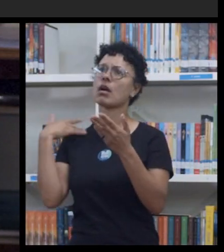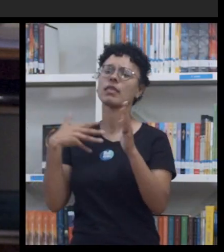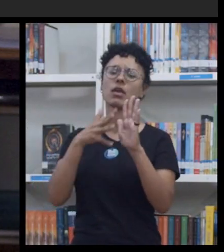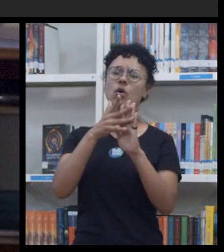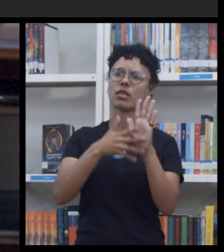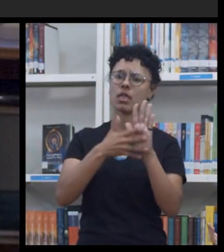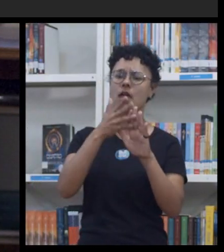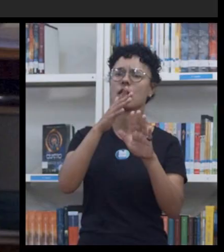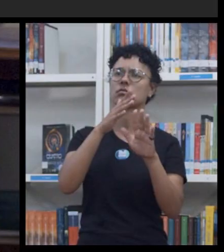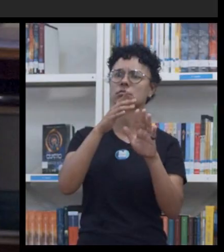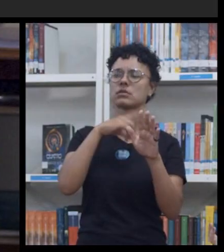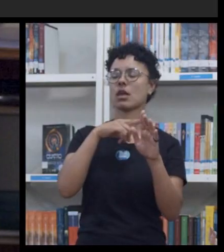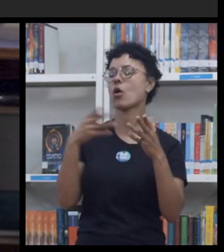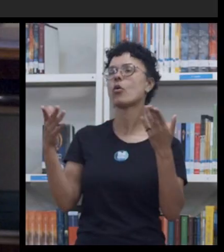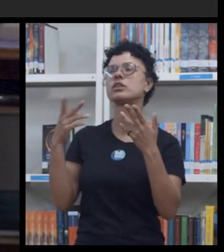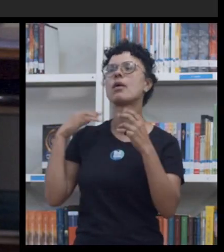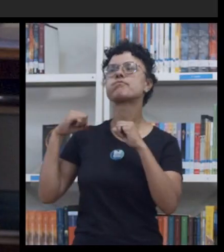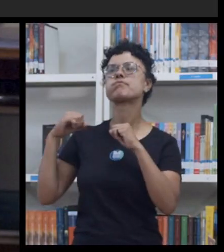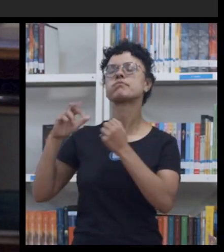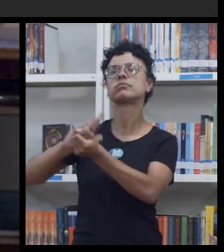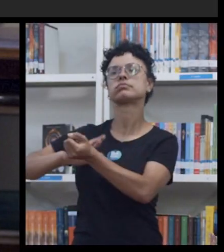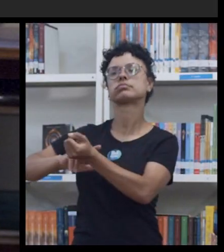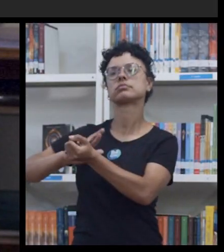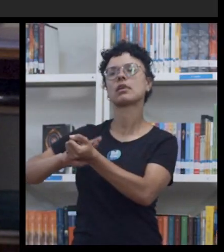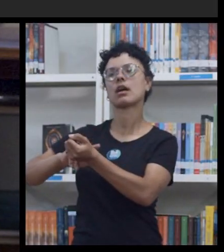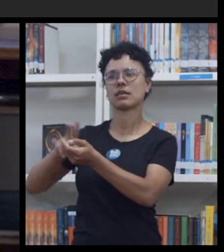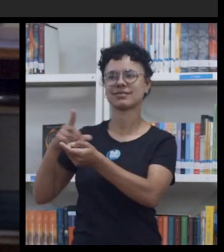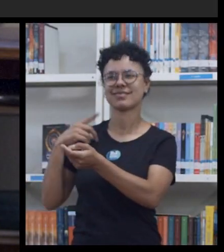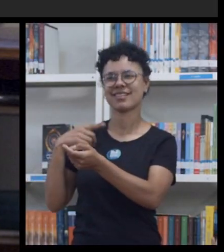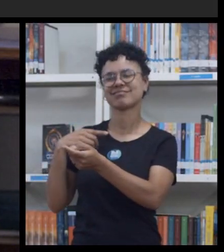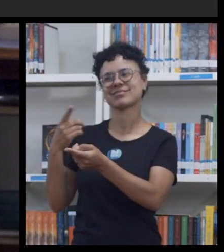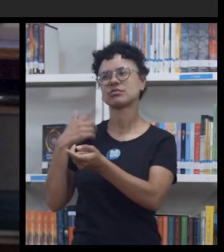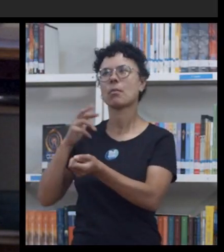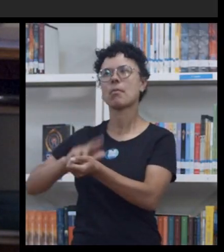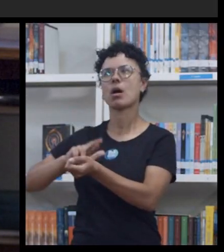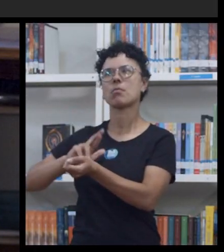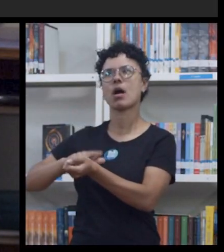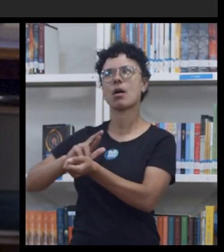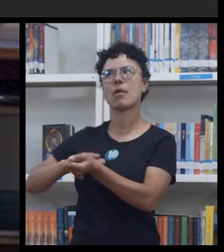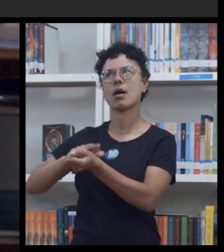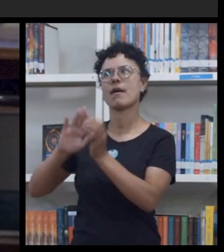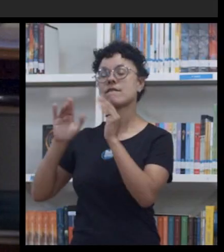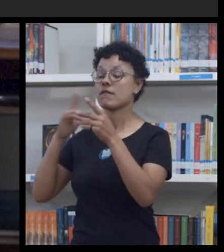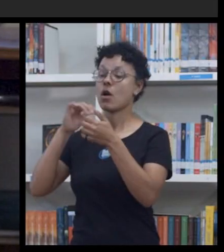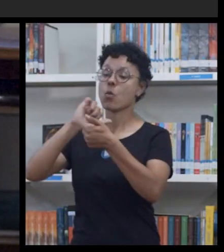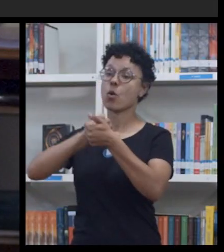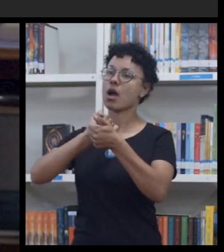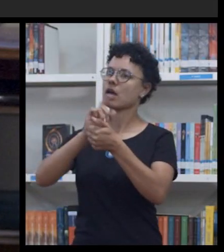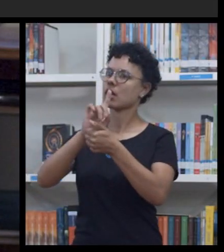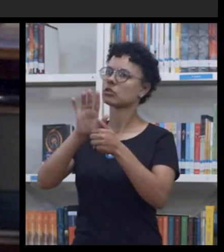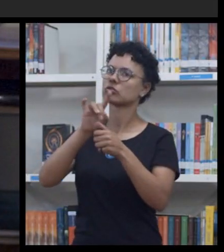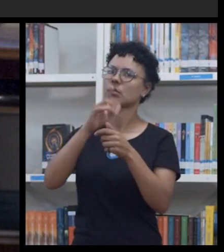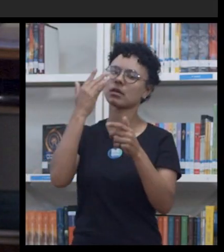tinham letra. Hoje é o ritmo e o refrão. É mais a marcação. Não estou falando de qualidade